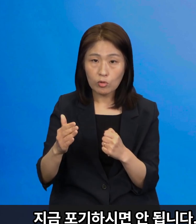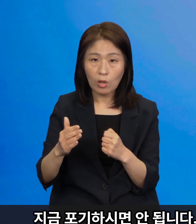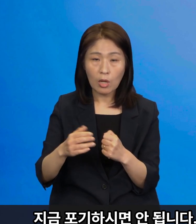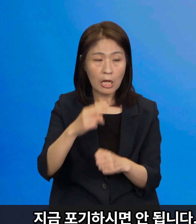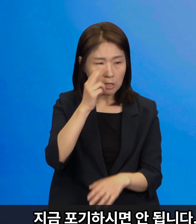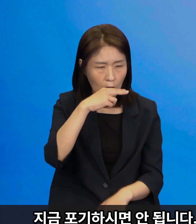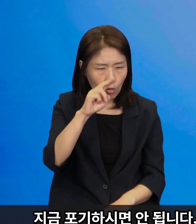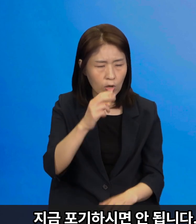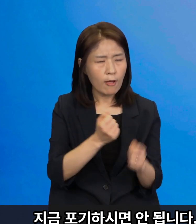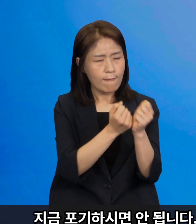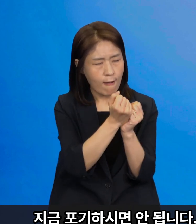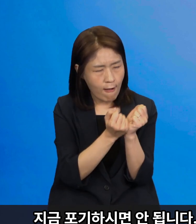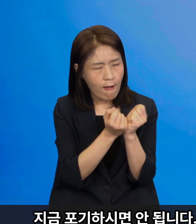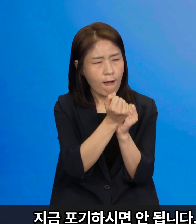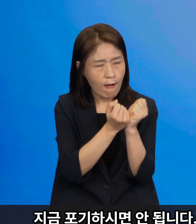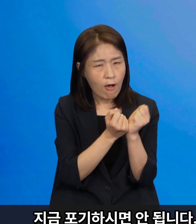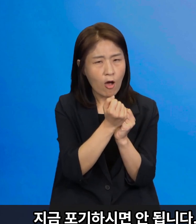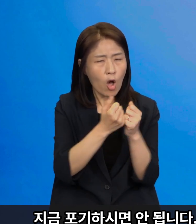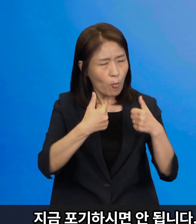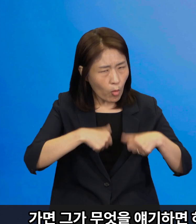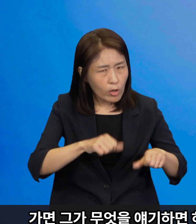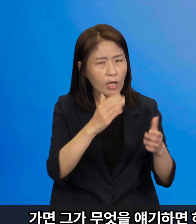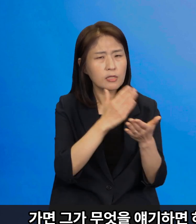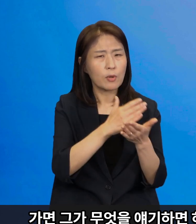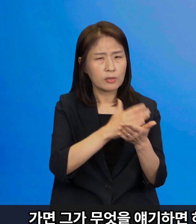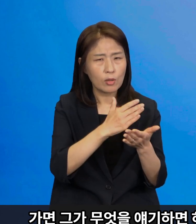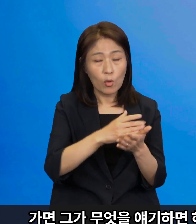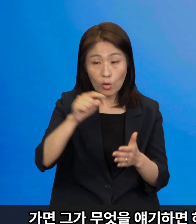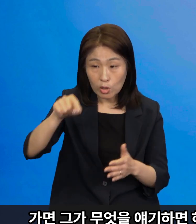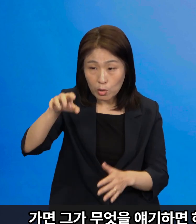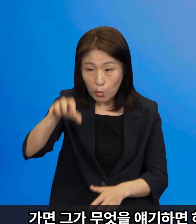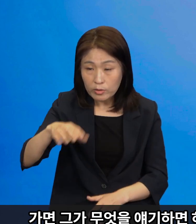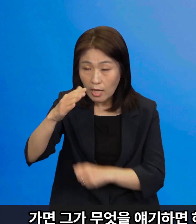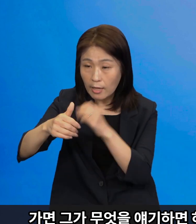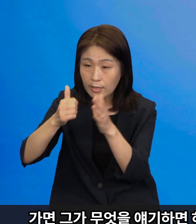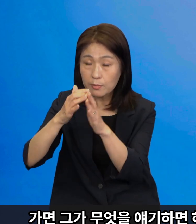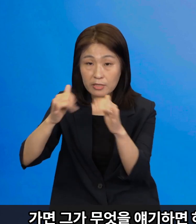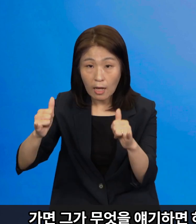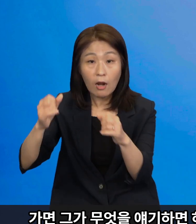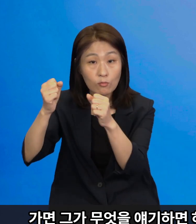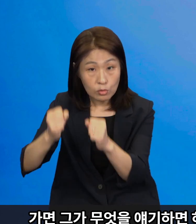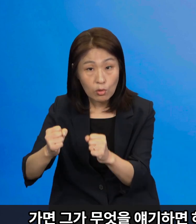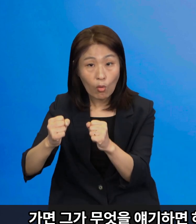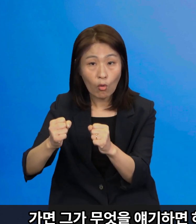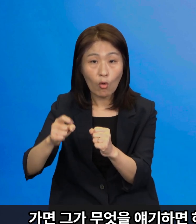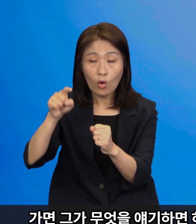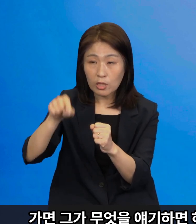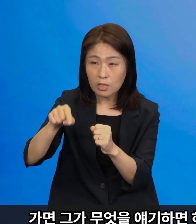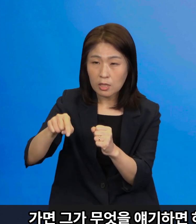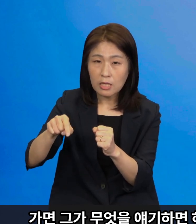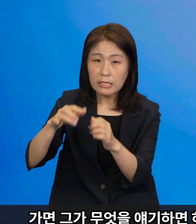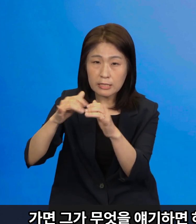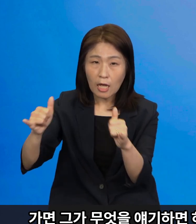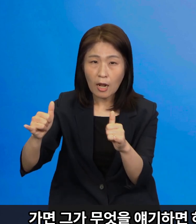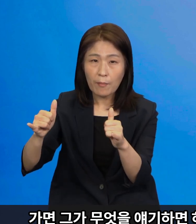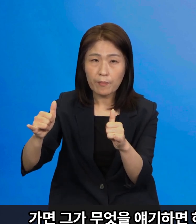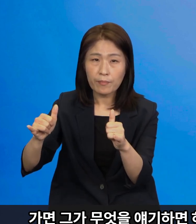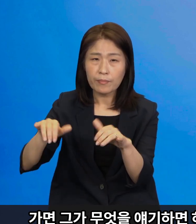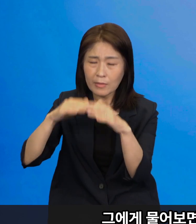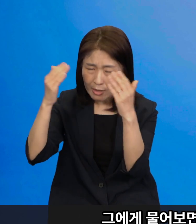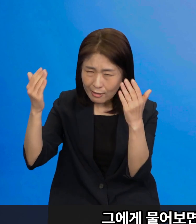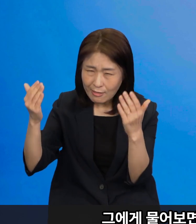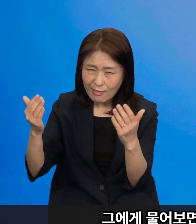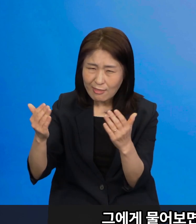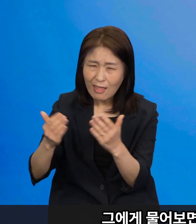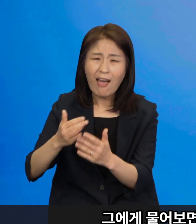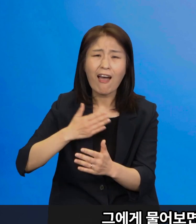포기하시면 안 됩니다. 지금 여기 하나님의 사람이 살고 있는데 가면 그가 무엇을 얘기하면 하나도 땅에 떨어지고 다 이루어진다고 하니